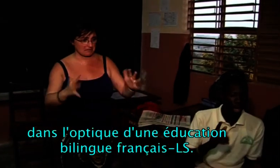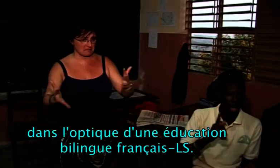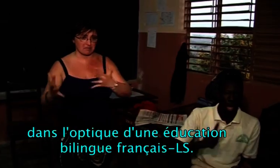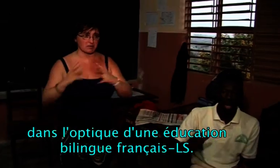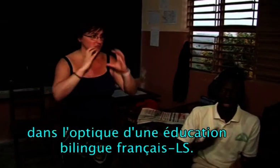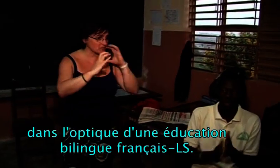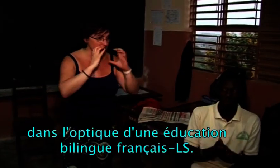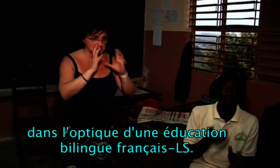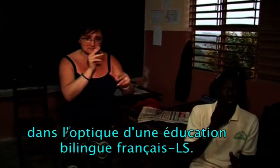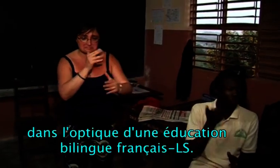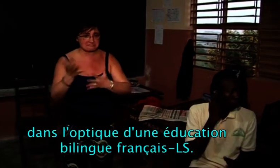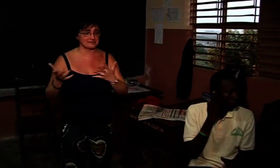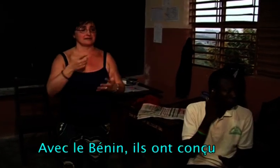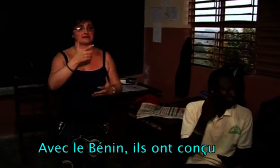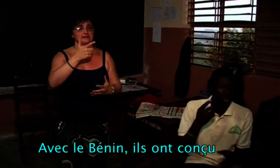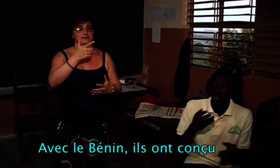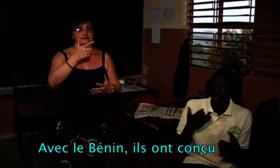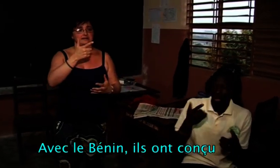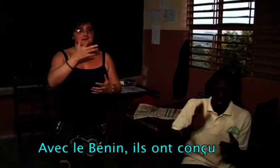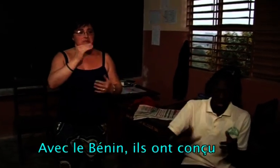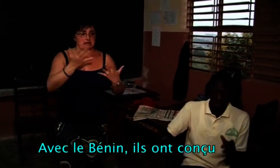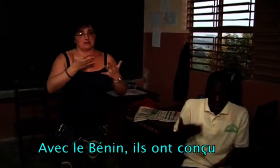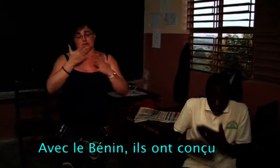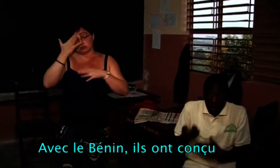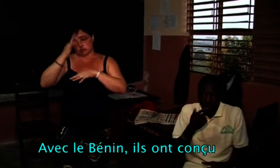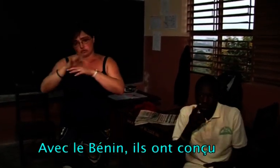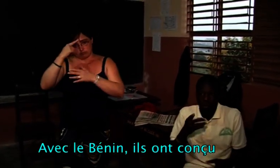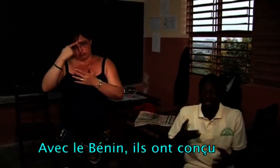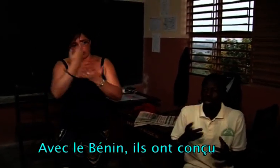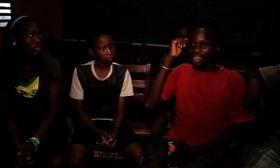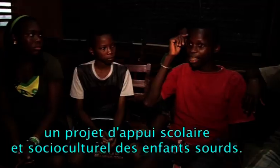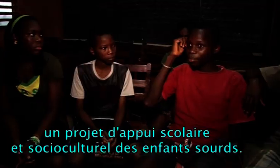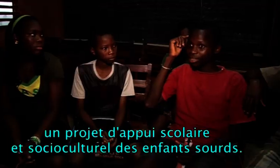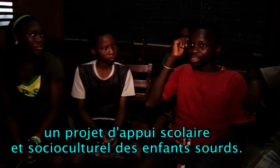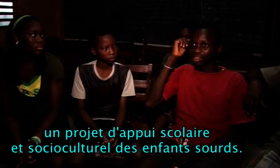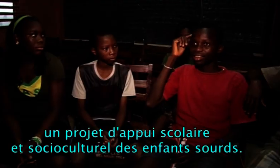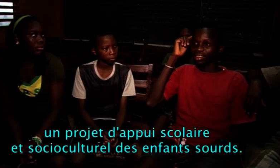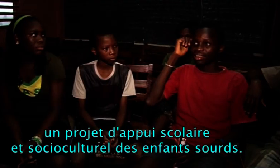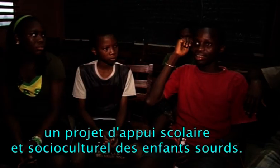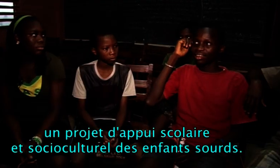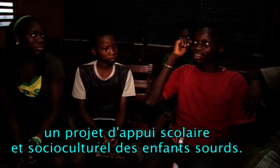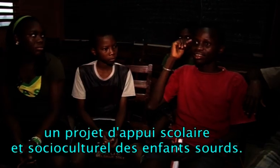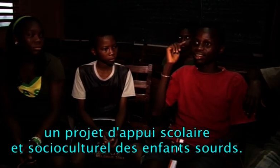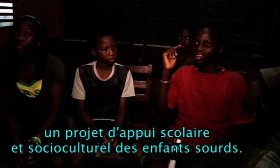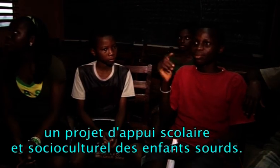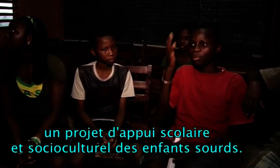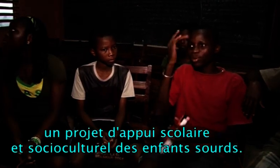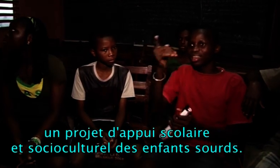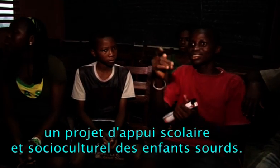langue des signes. Ensemble, structures béninoises et belges ont conçu un projet d'appui scolaire et socioculturel des